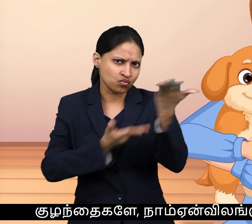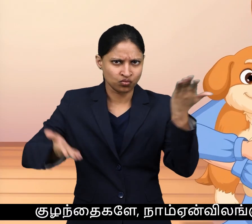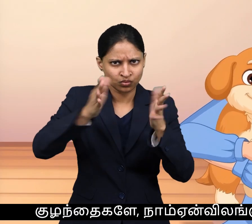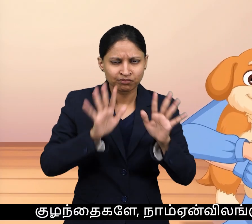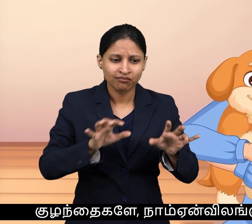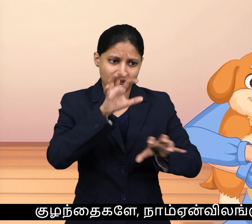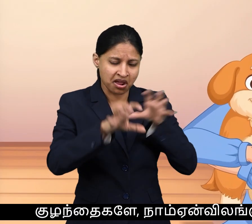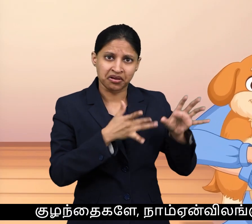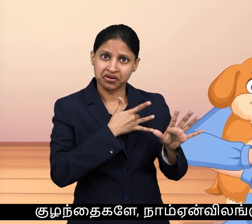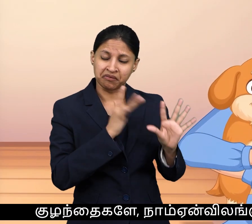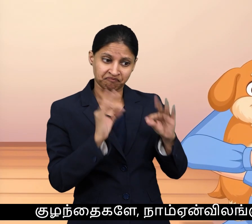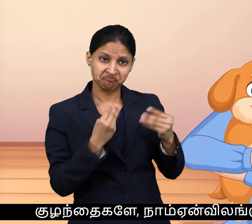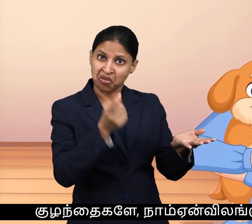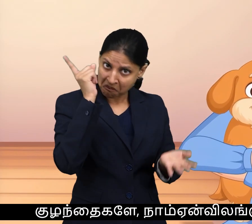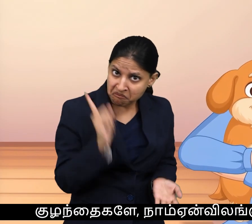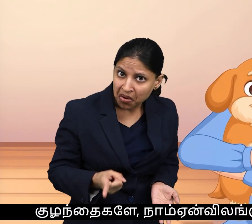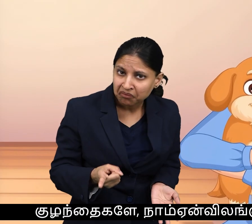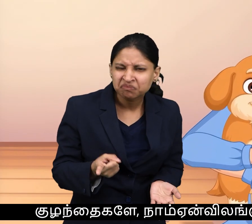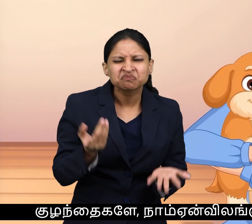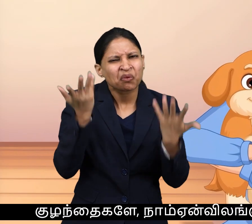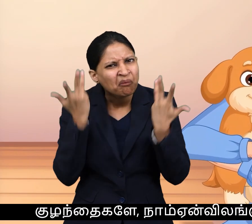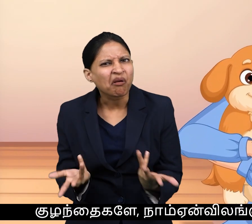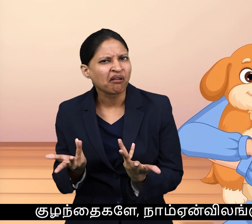குழந்தைகளே, நாம் ஏன் விலங்குகளிடம் கருணை காட்ட வேண்டும்?